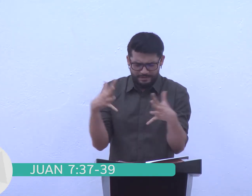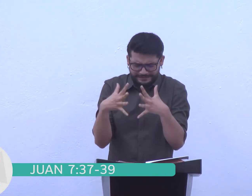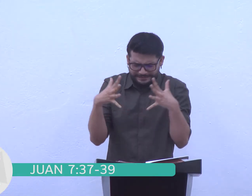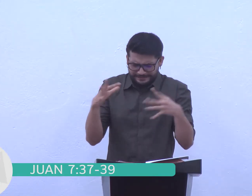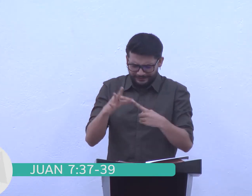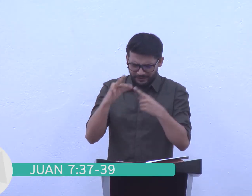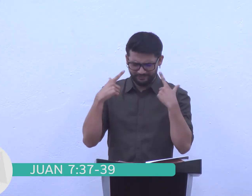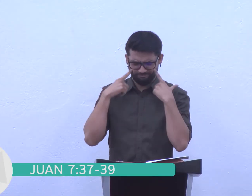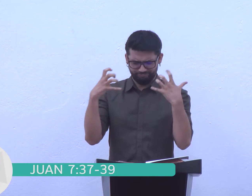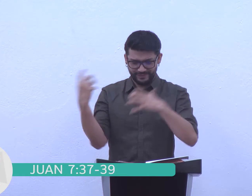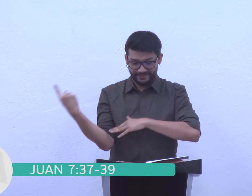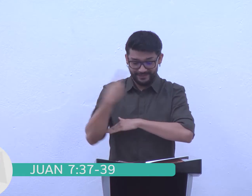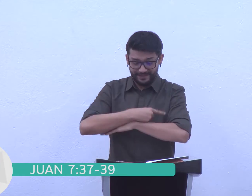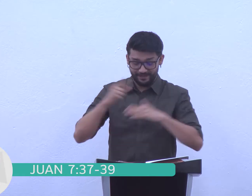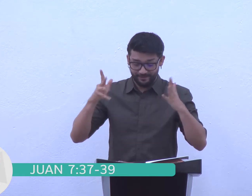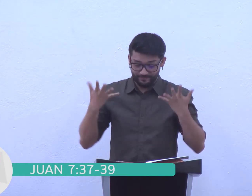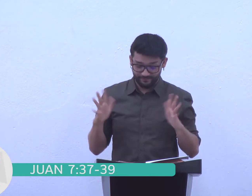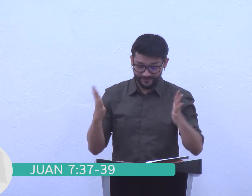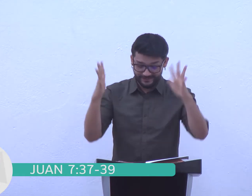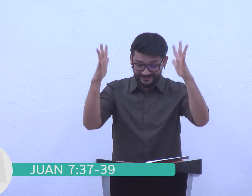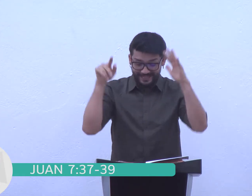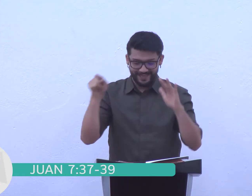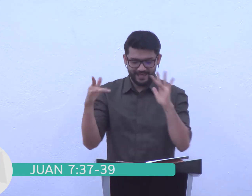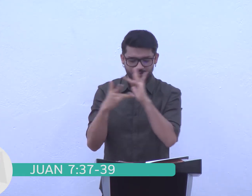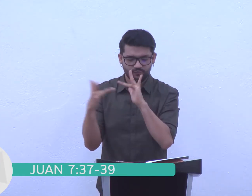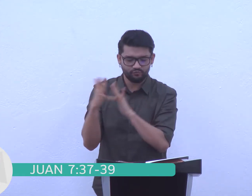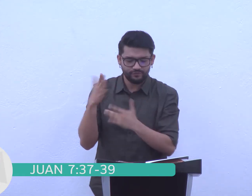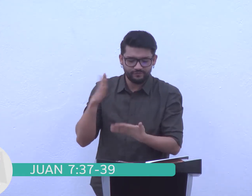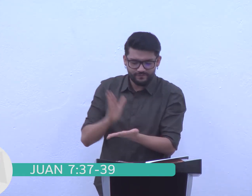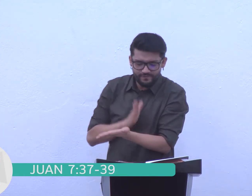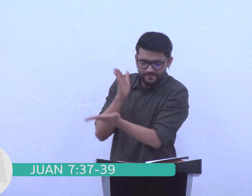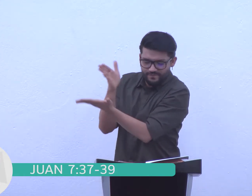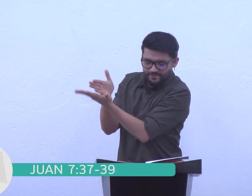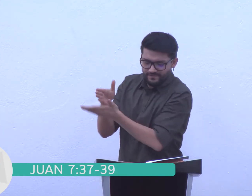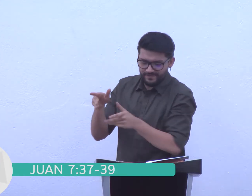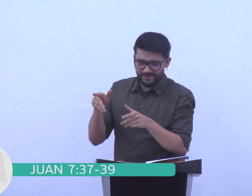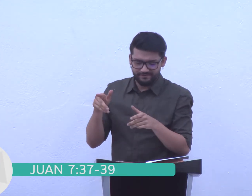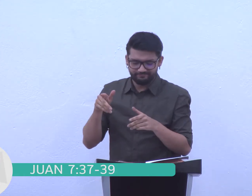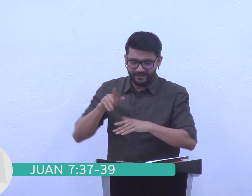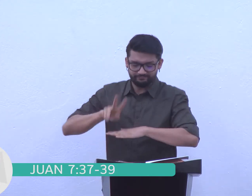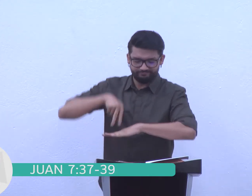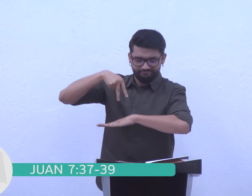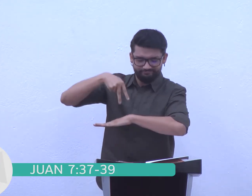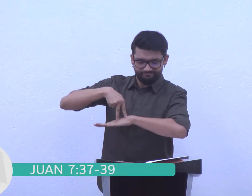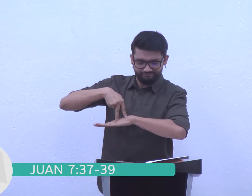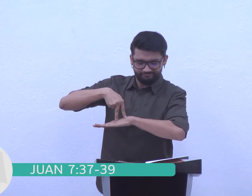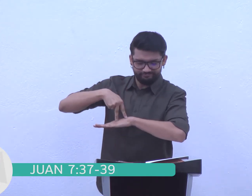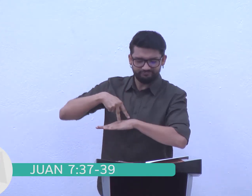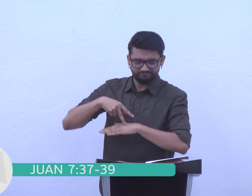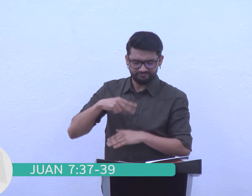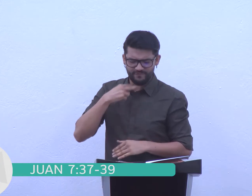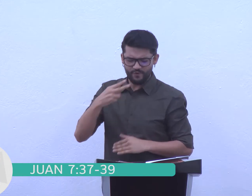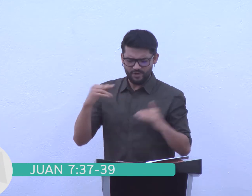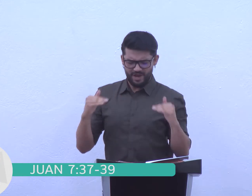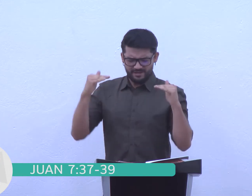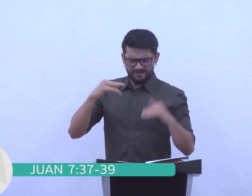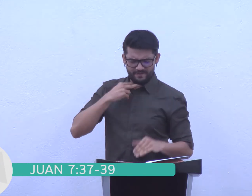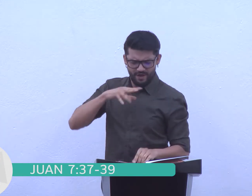En el último y gran día de la fiesta, Jesús se puso en pie y alzó la voz,